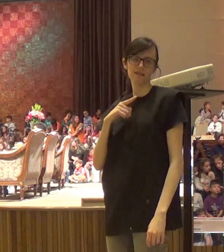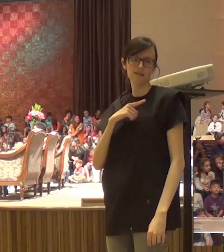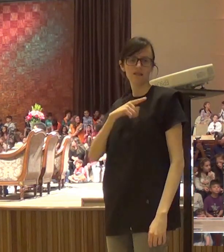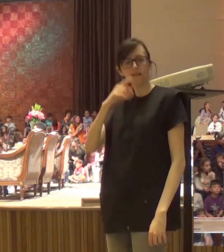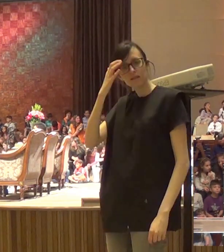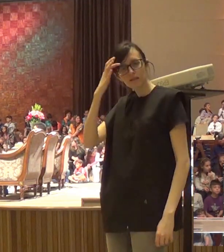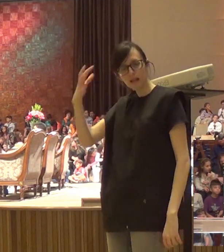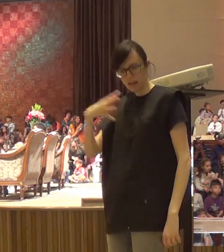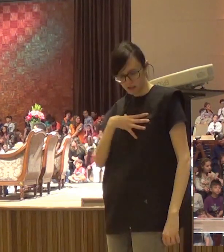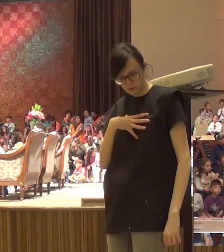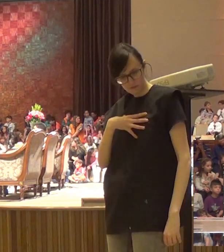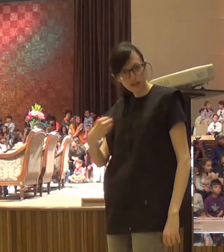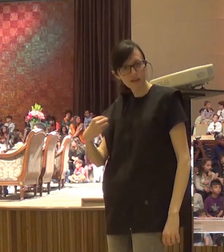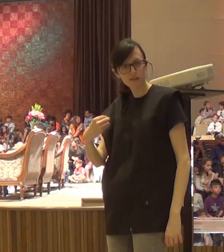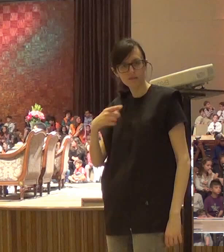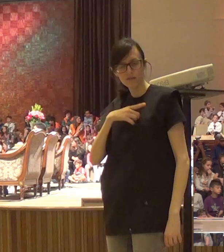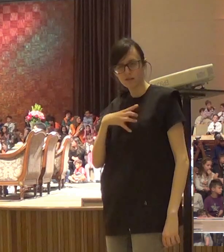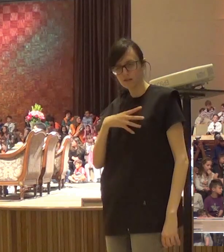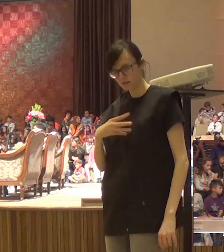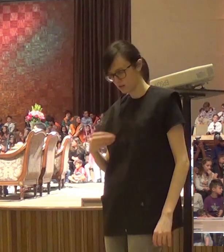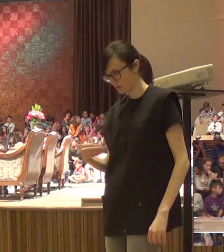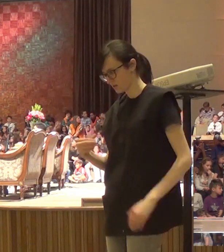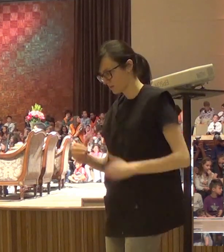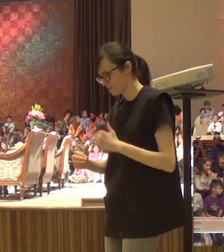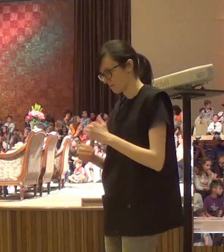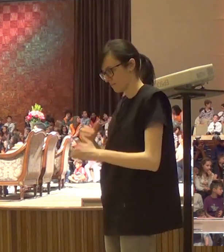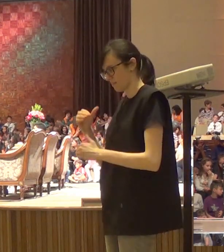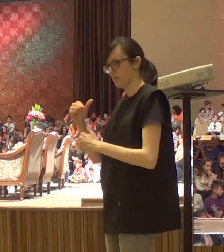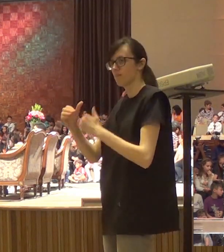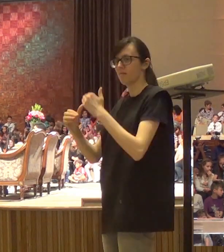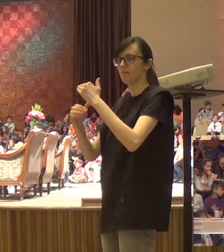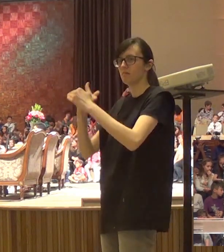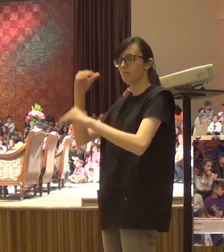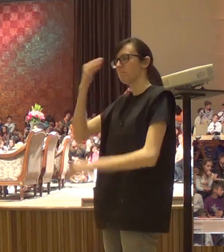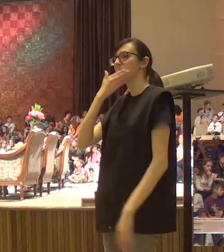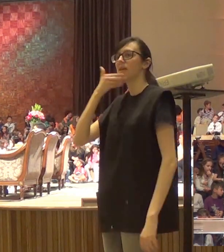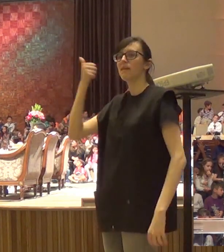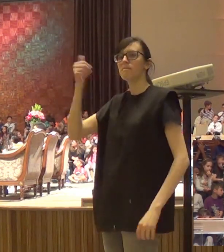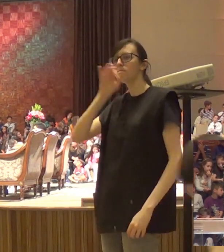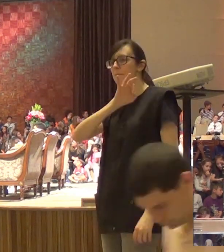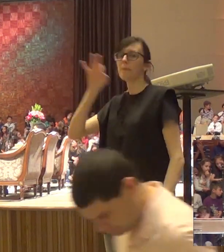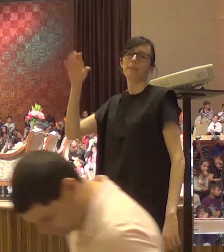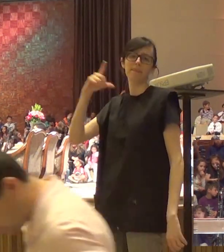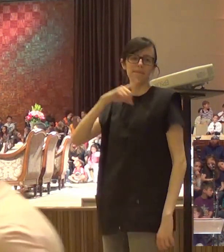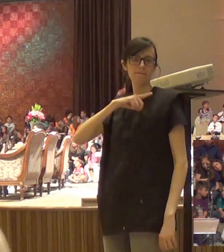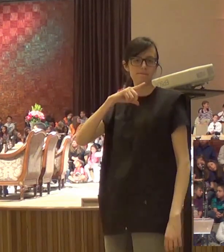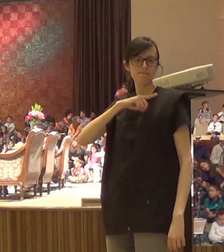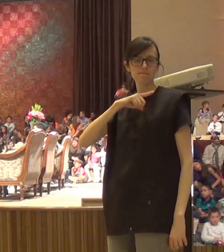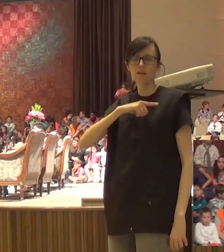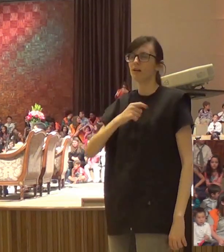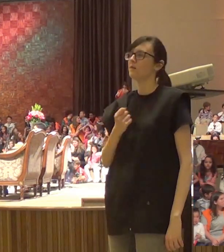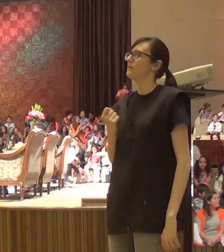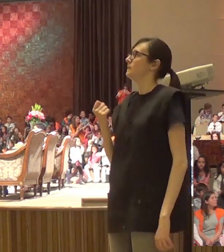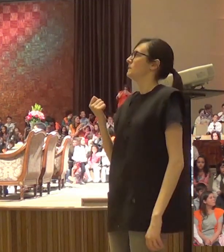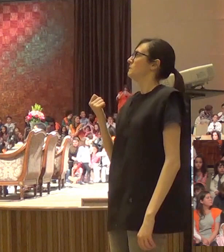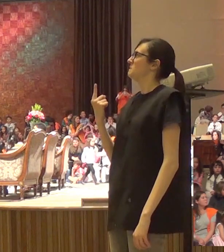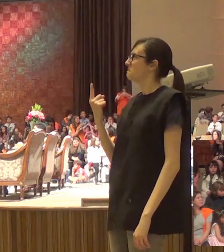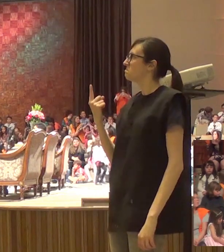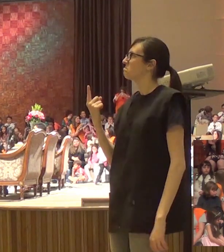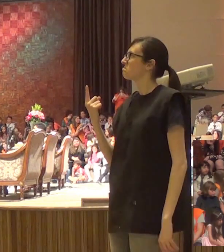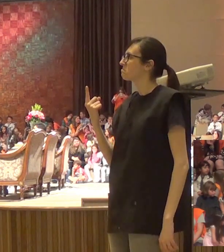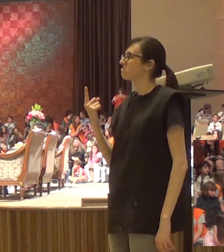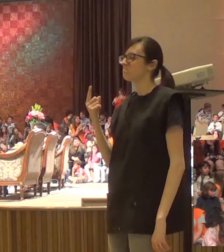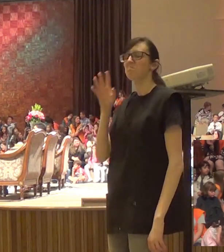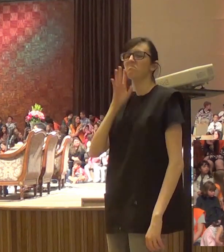imaginar os nossos filhos os frutos o resultado da vida deles quando eles conseguirem expressar isso diante de Deus?